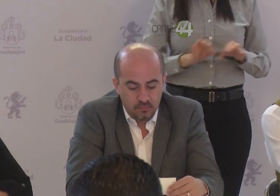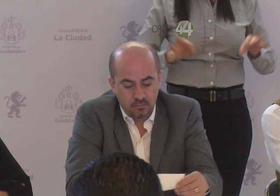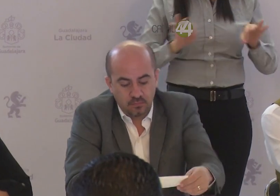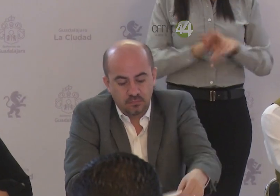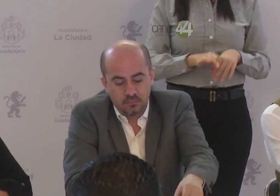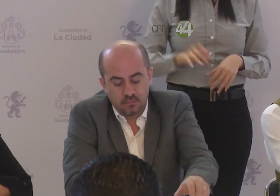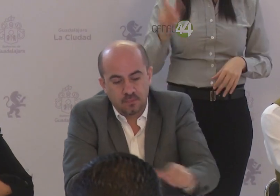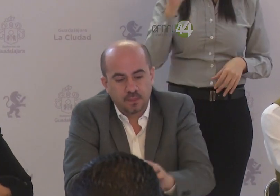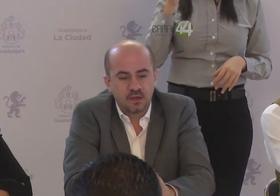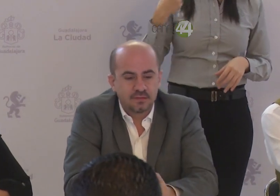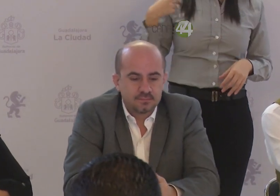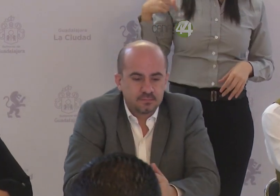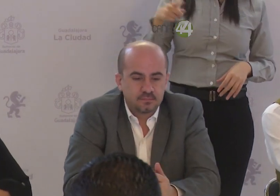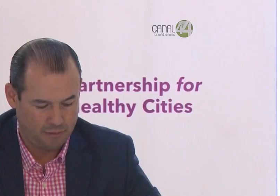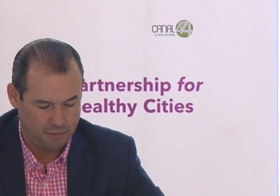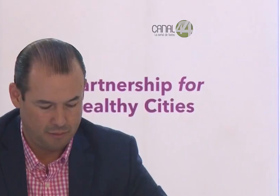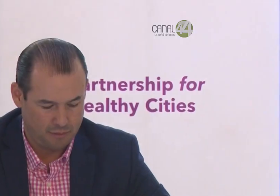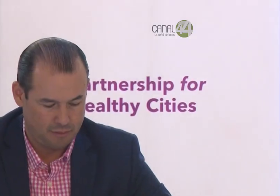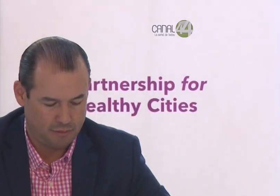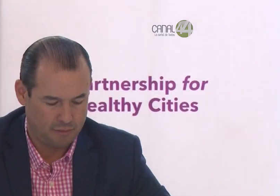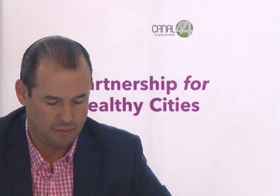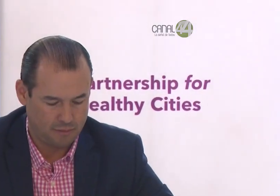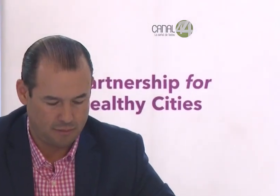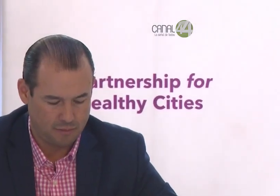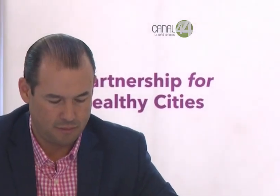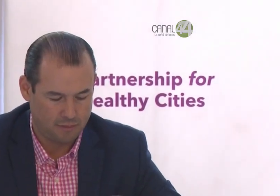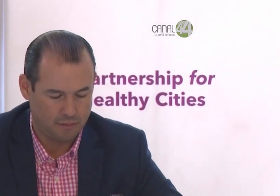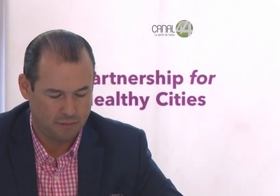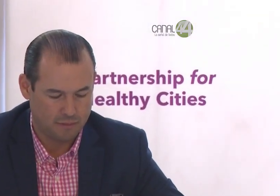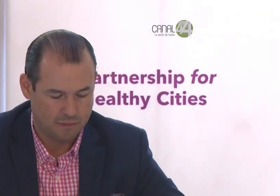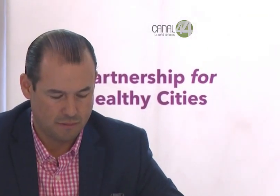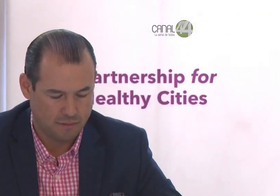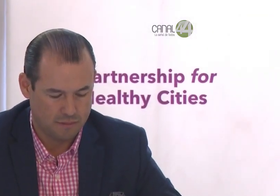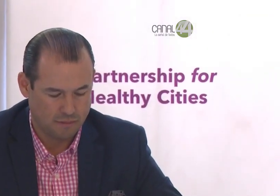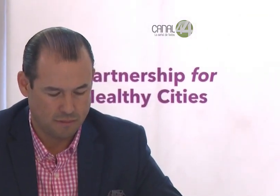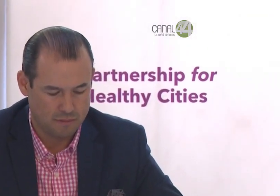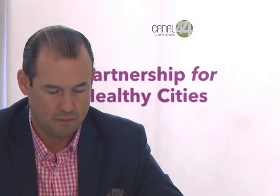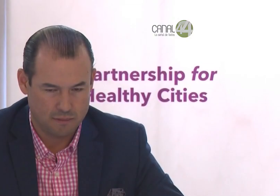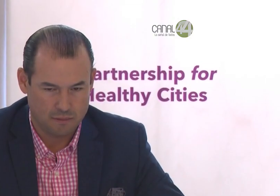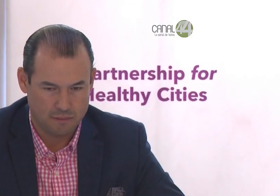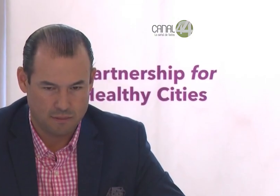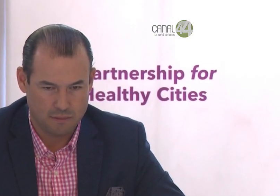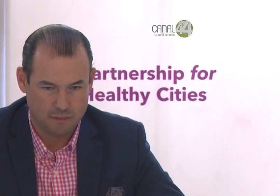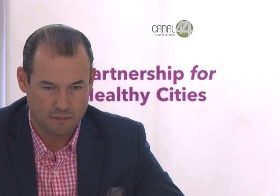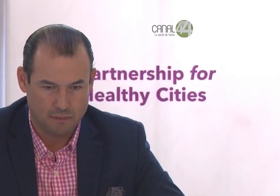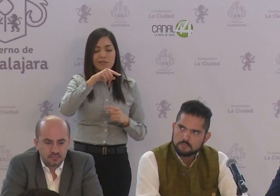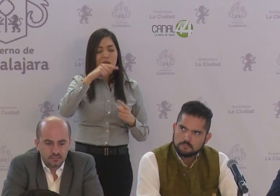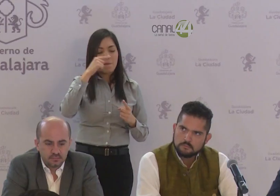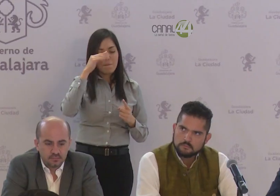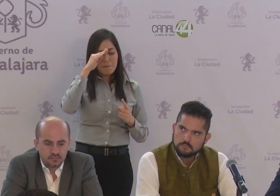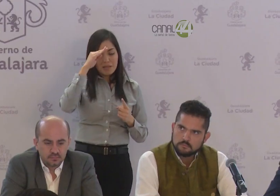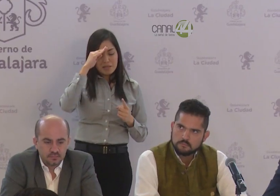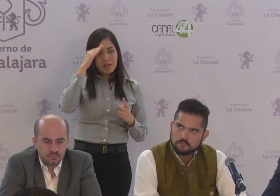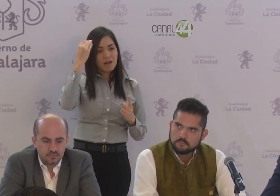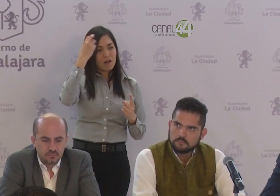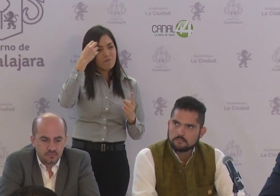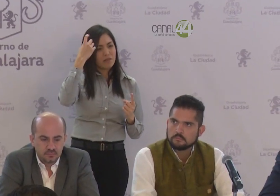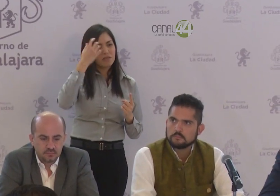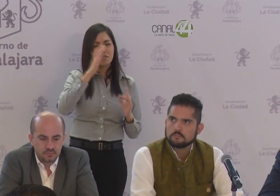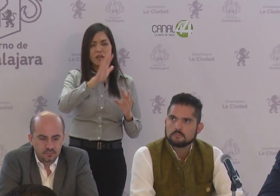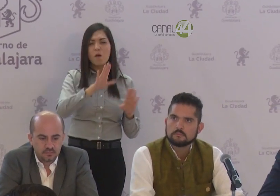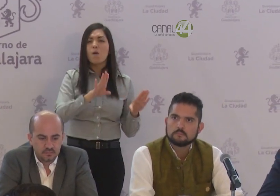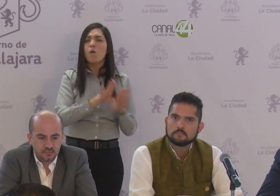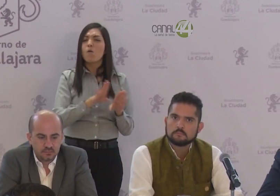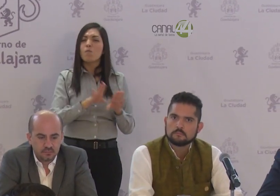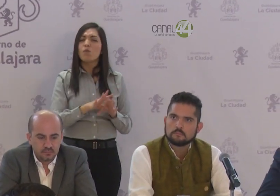de Ciudades Saludables, donde se detectó que los tapatíos sí consideran una opción viable utilizar la bicicleta como medio de transporte, pero